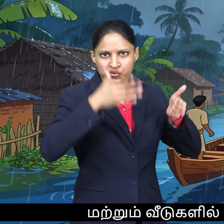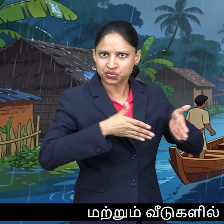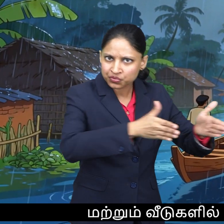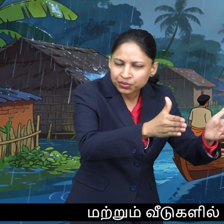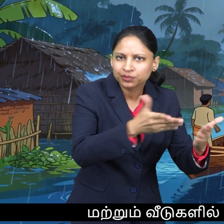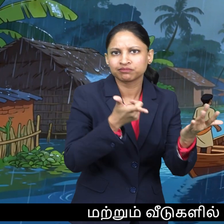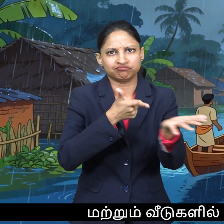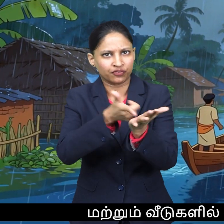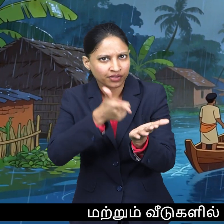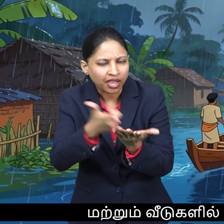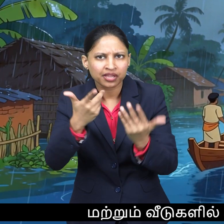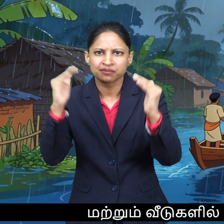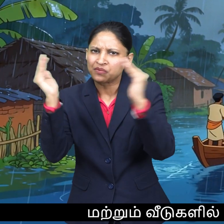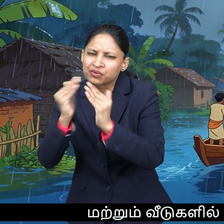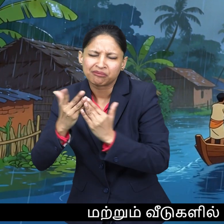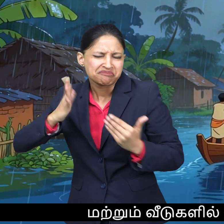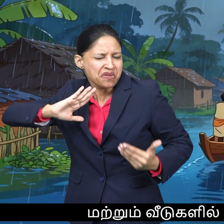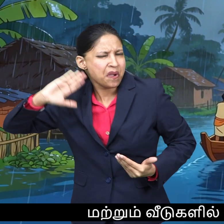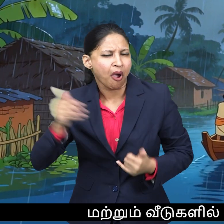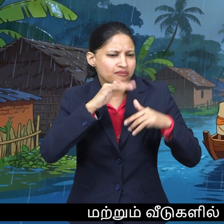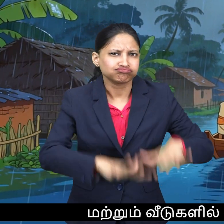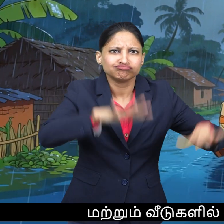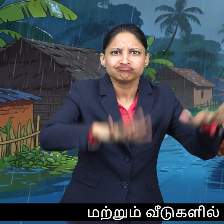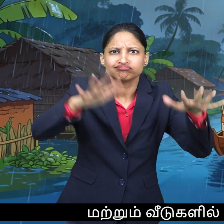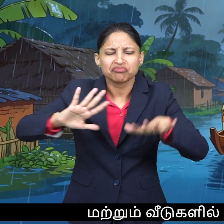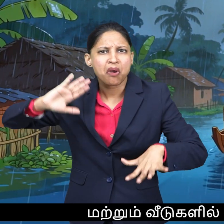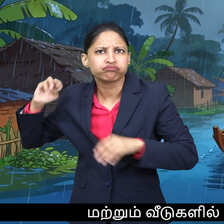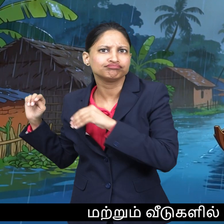மற்றும் வீடுகளில் கூட தண்ணீர் நிரம்பி வழிகிறது.